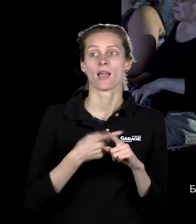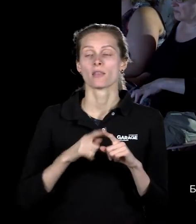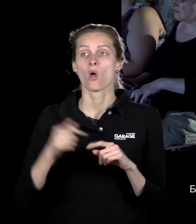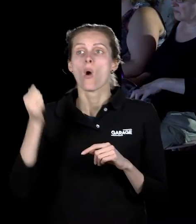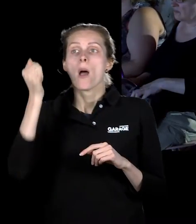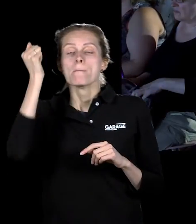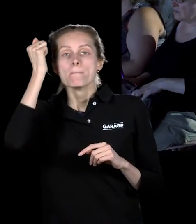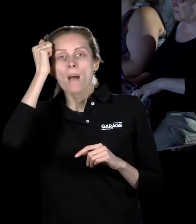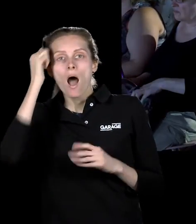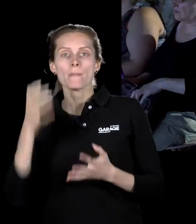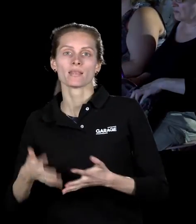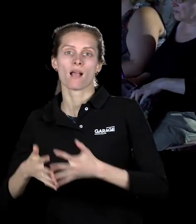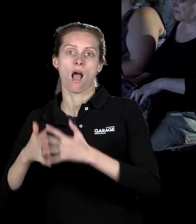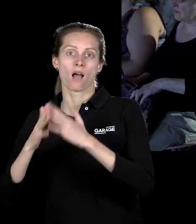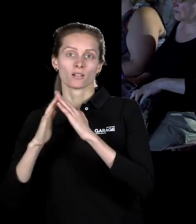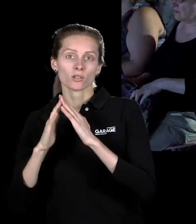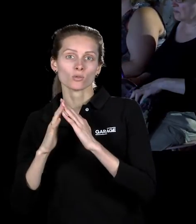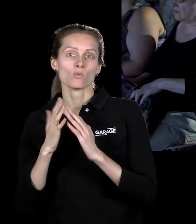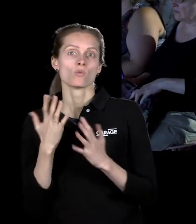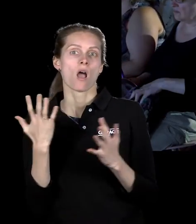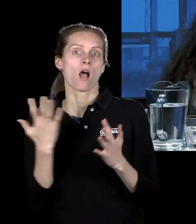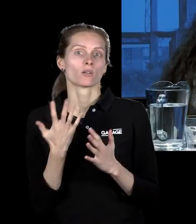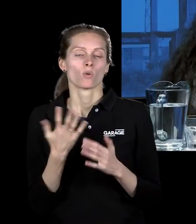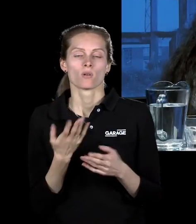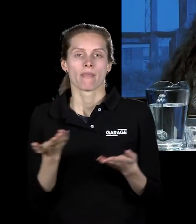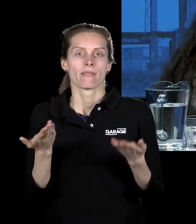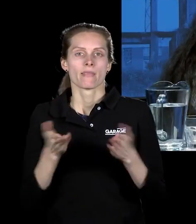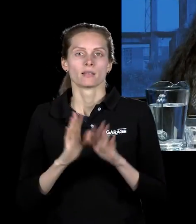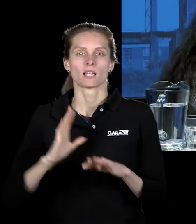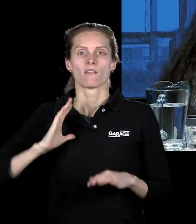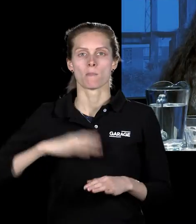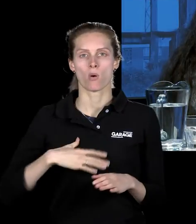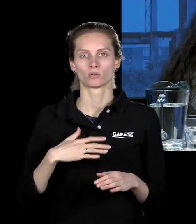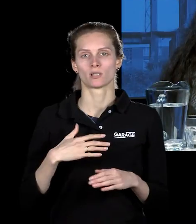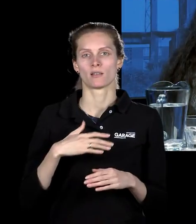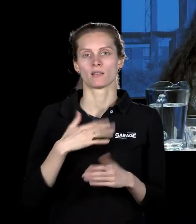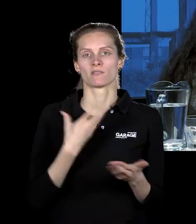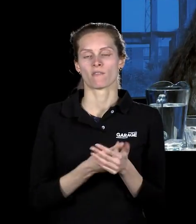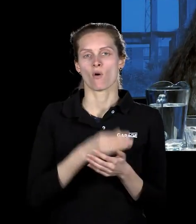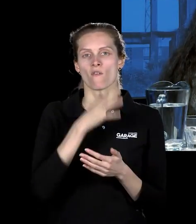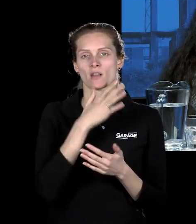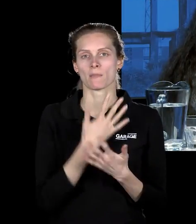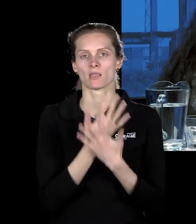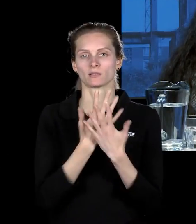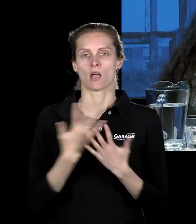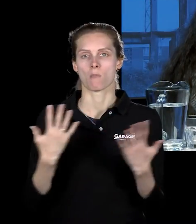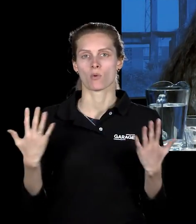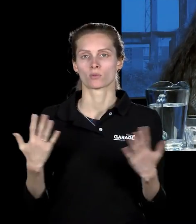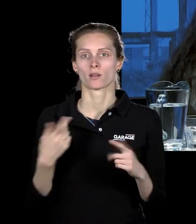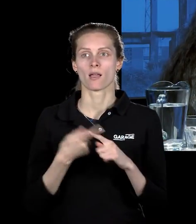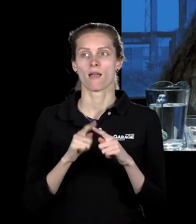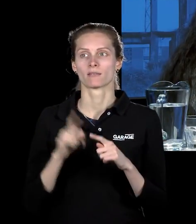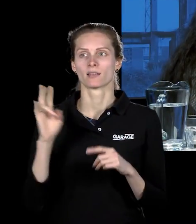архитектуры той эпохи, которая не оставила после себя соборов. И говорят, что это церковь кальвинизма, что это